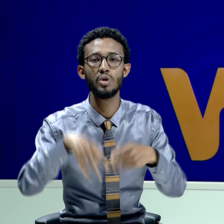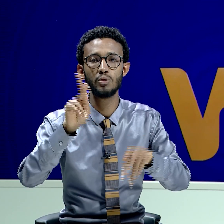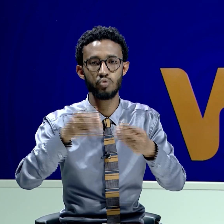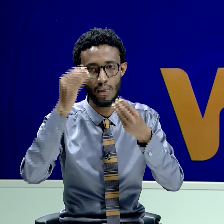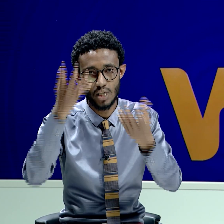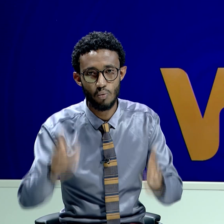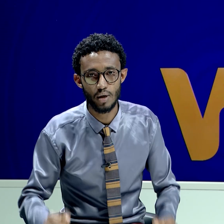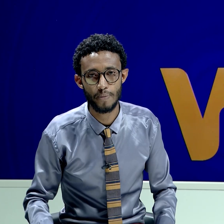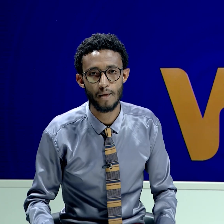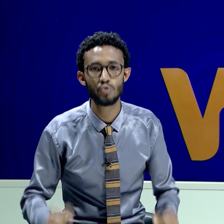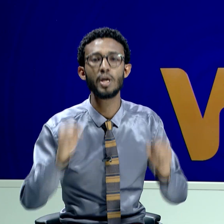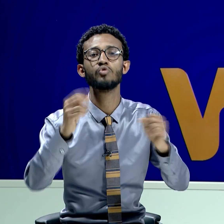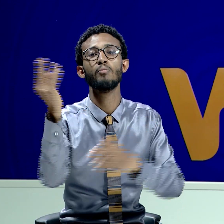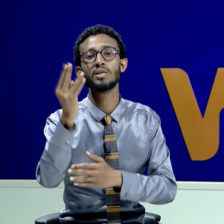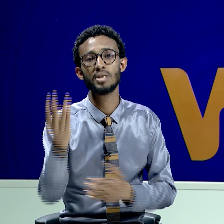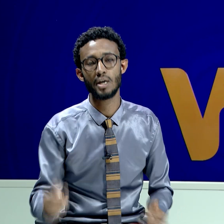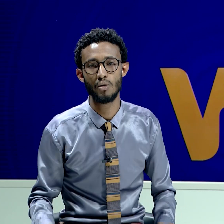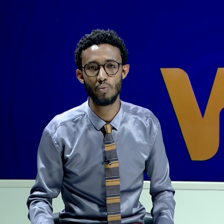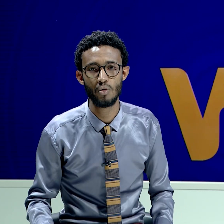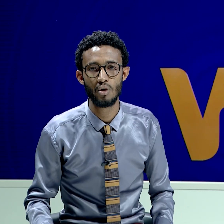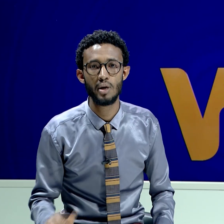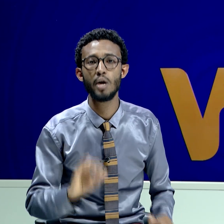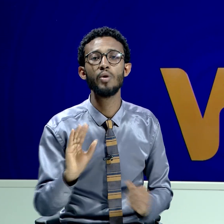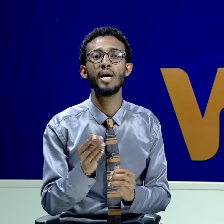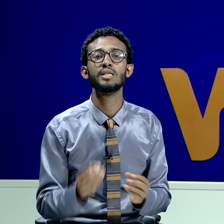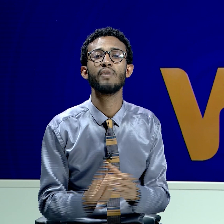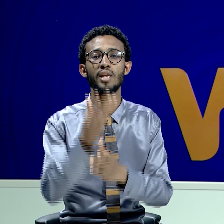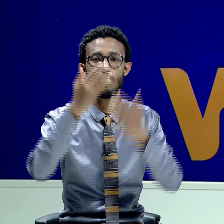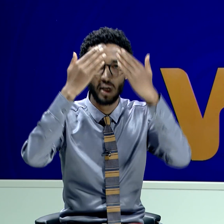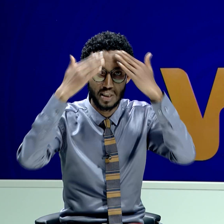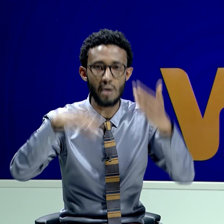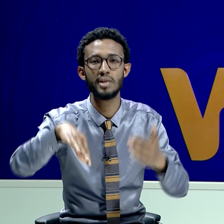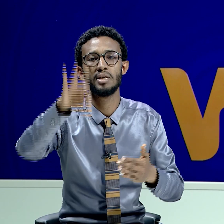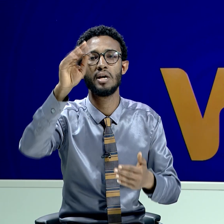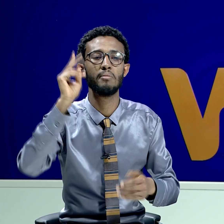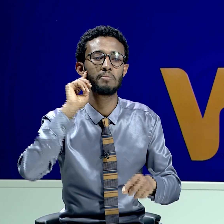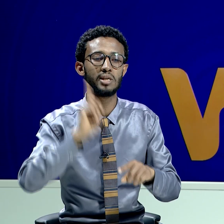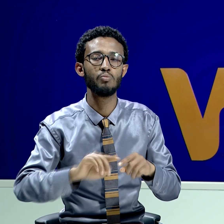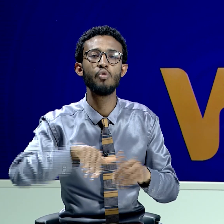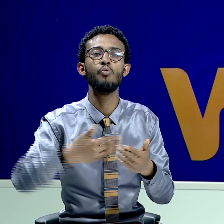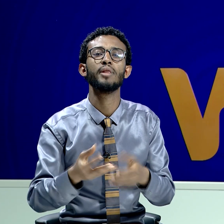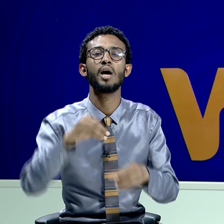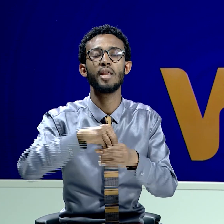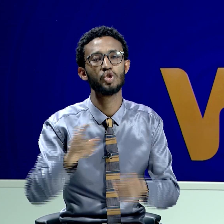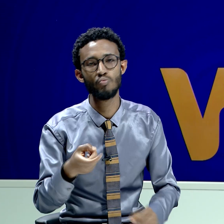ለህዝቡ ማሳወቅ፣ ቦታቸው ማስመስከር ነው። እንዲህን ቦታ ሲፈጠኑ ግንዛቤ ሲገኝ መስማት ሰናቸው በሁሉም ቦታ ተካታቸው